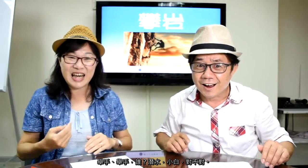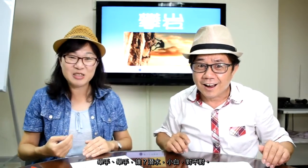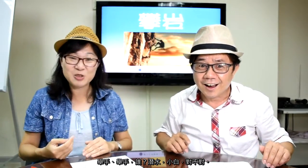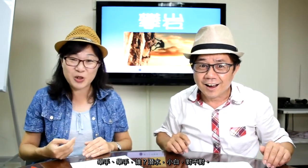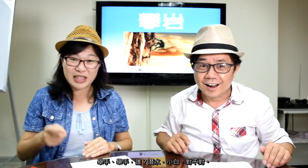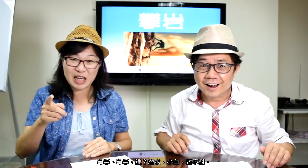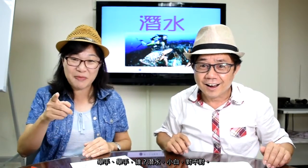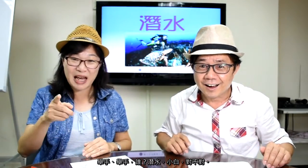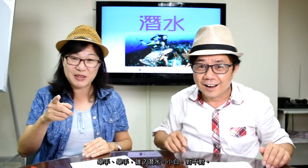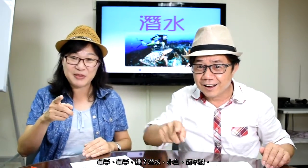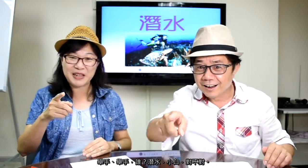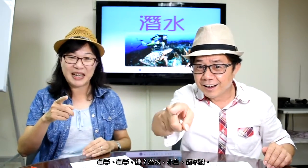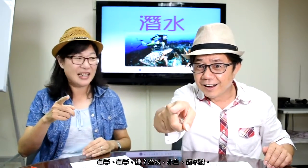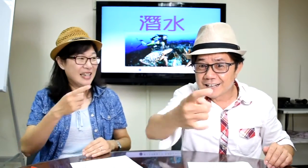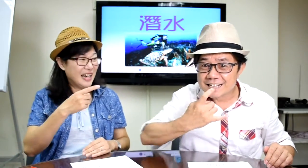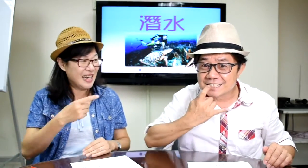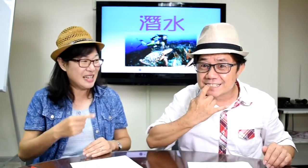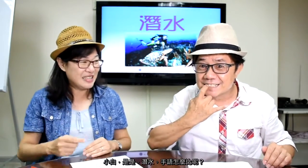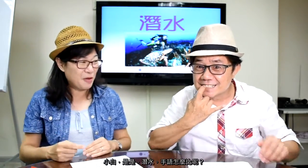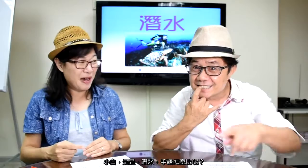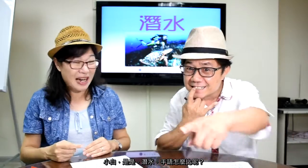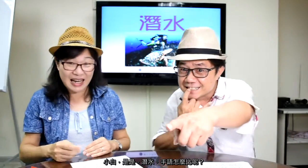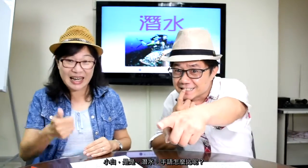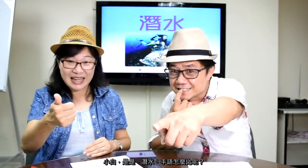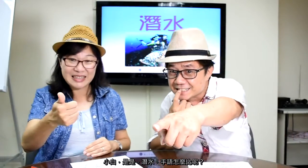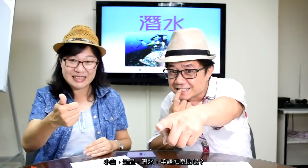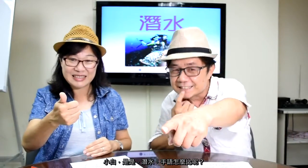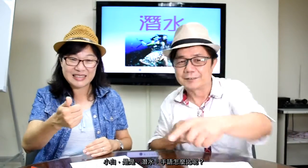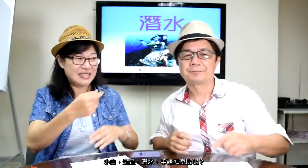潜水小白，对不对？小白，是